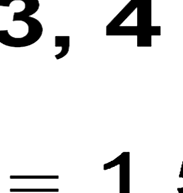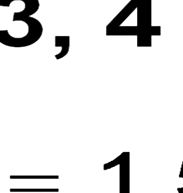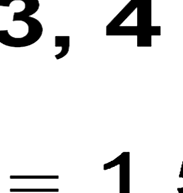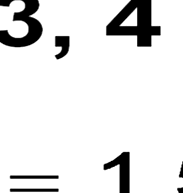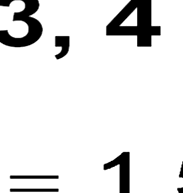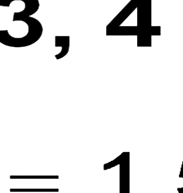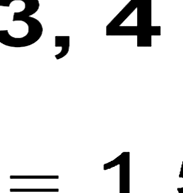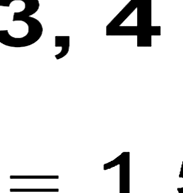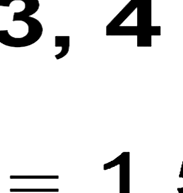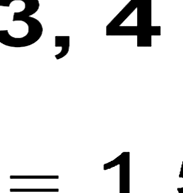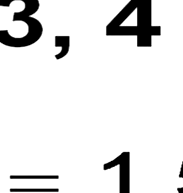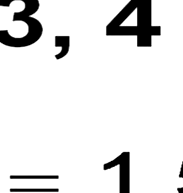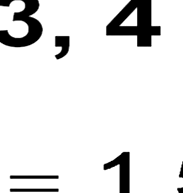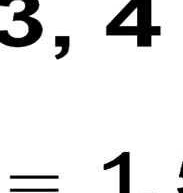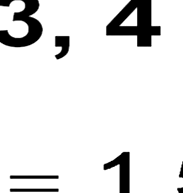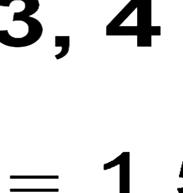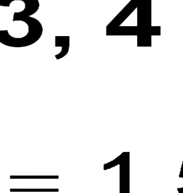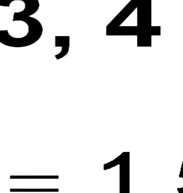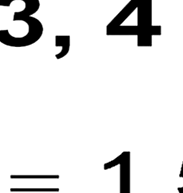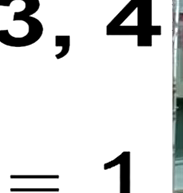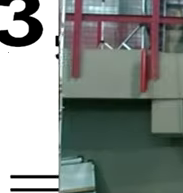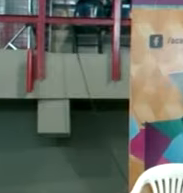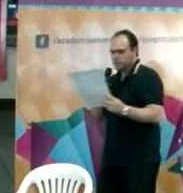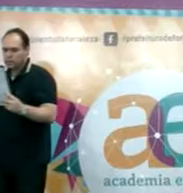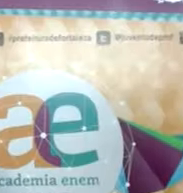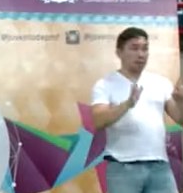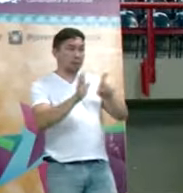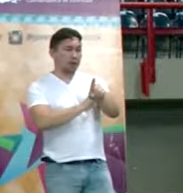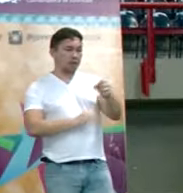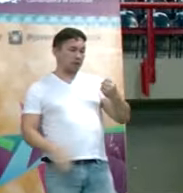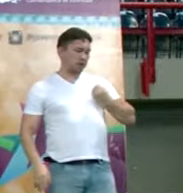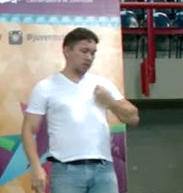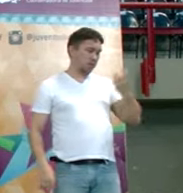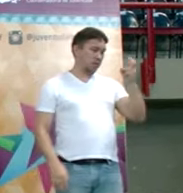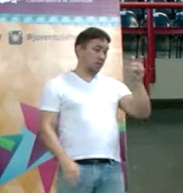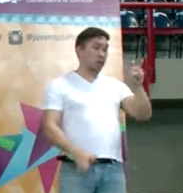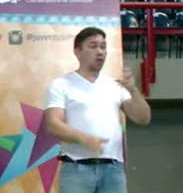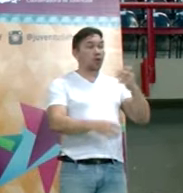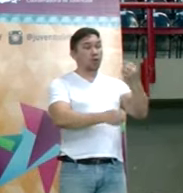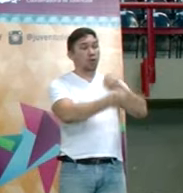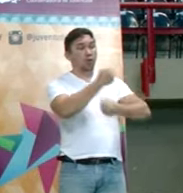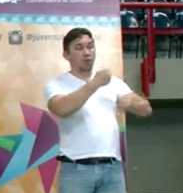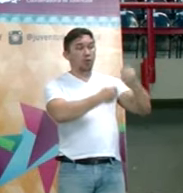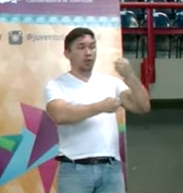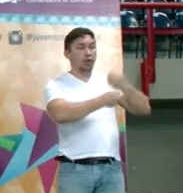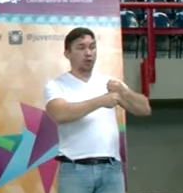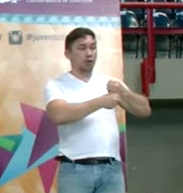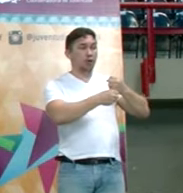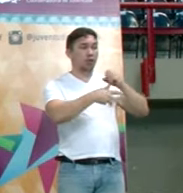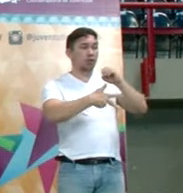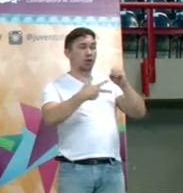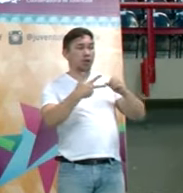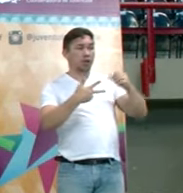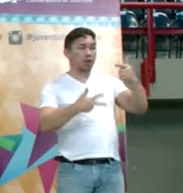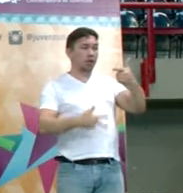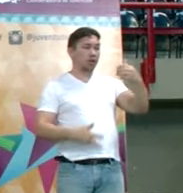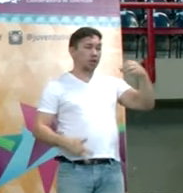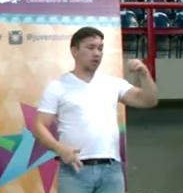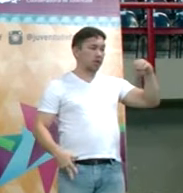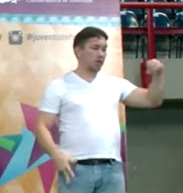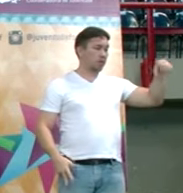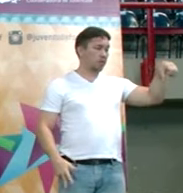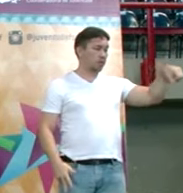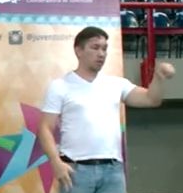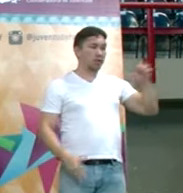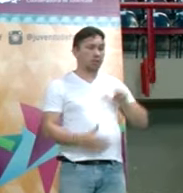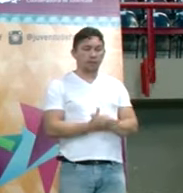lá pessoal questão de número 5 Enem de 2009 tem uma questão de casa que é